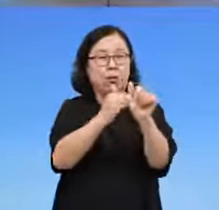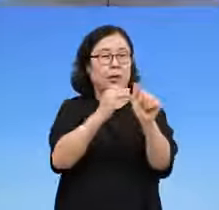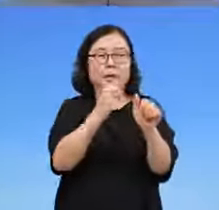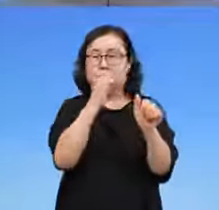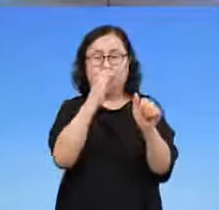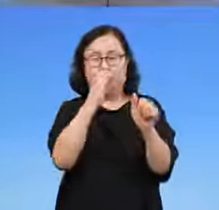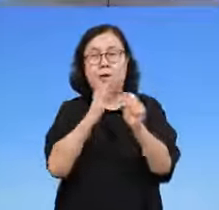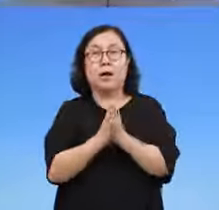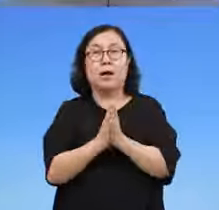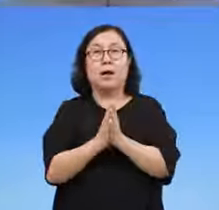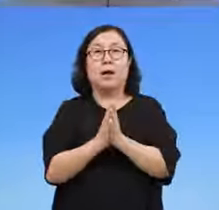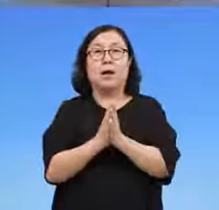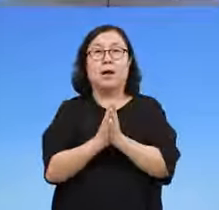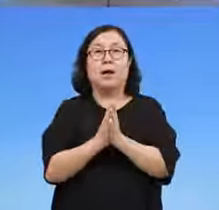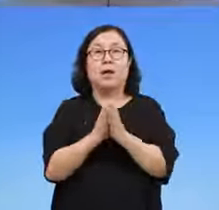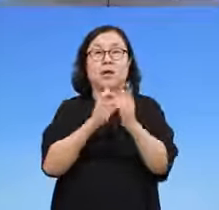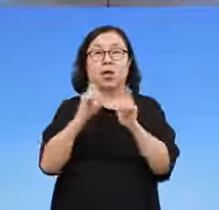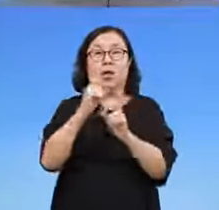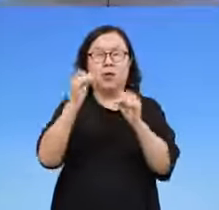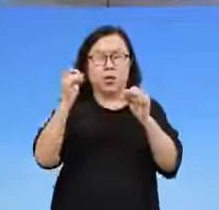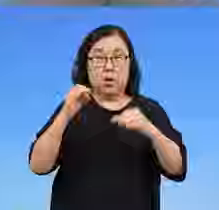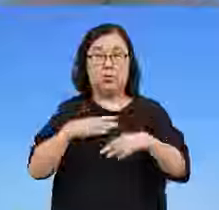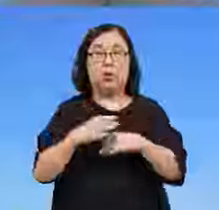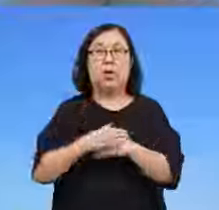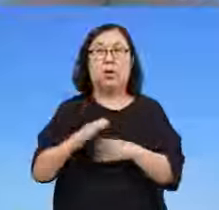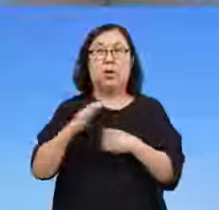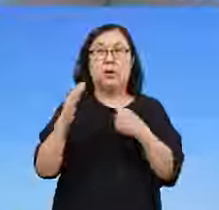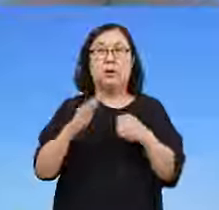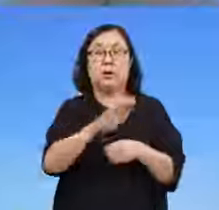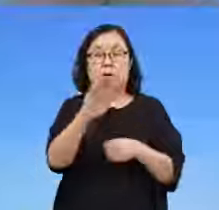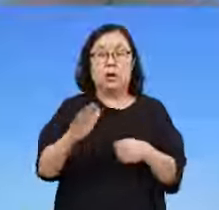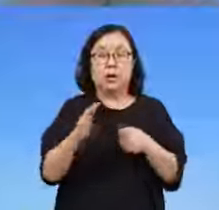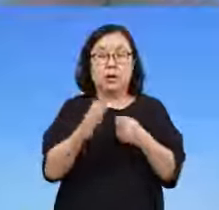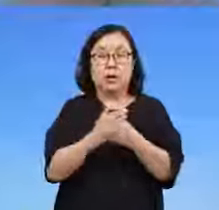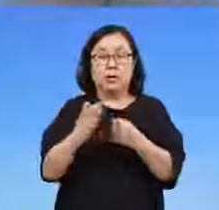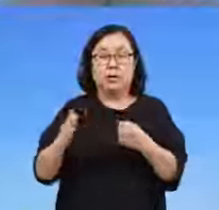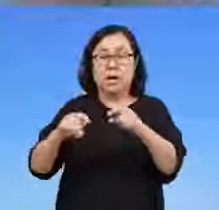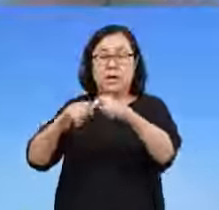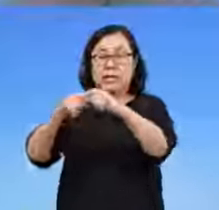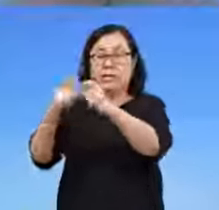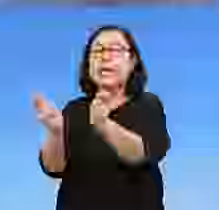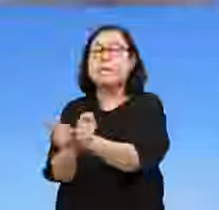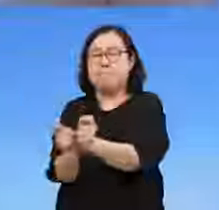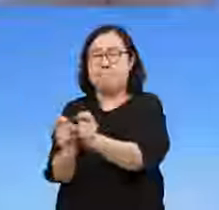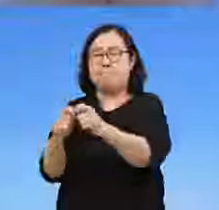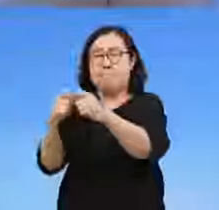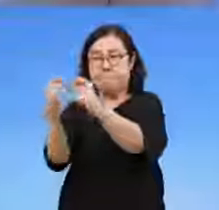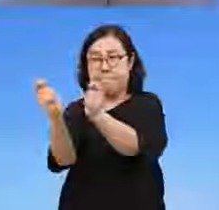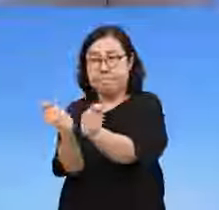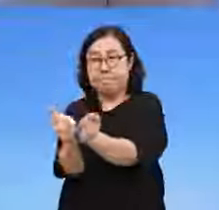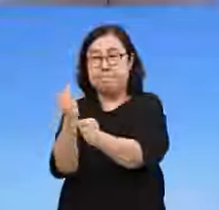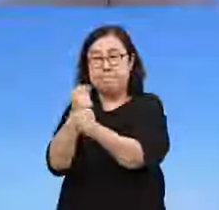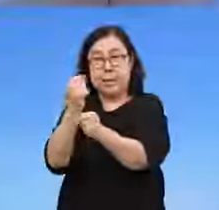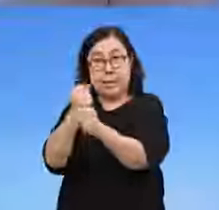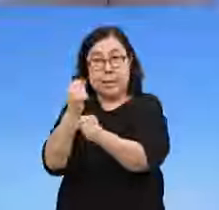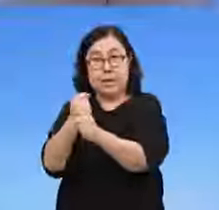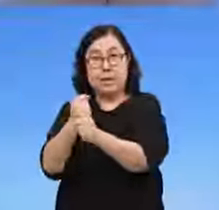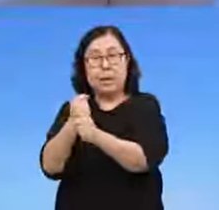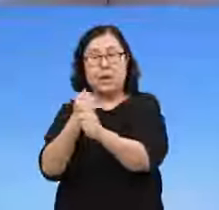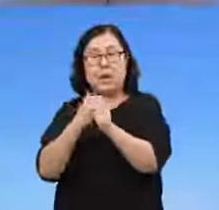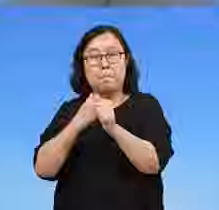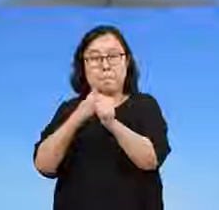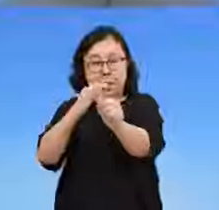보내가지고 될 게 아니더군요. 그래서 더 놀라운 이야기를 했습니다. 저희 때문에 팀을 만들기로 했대요.